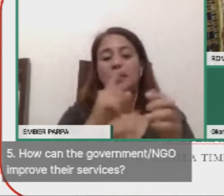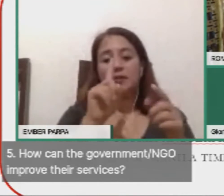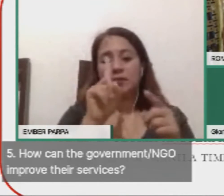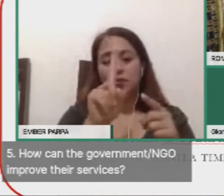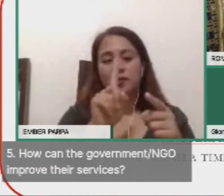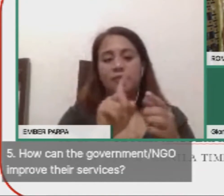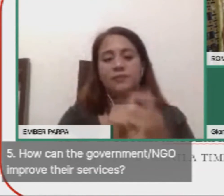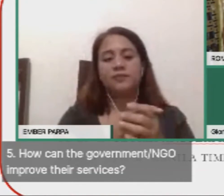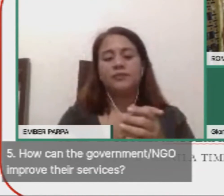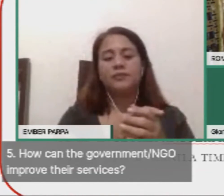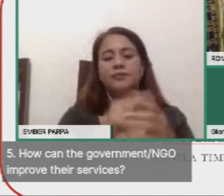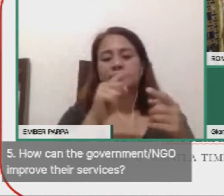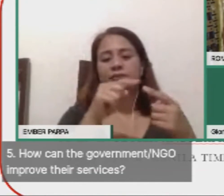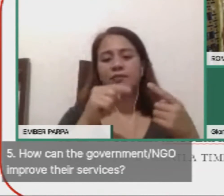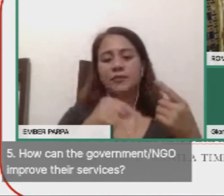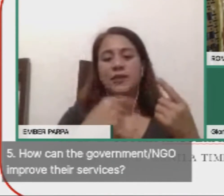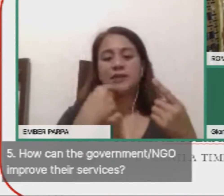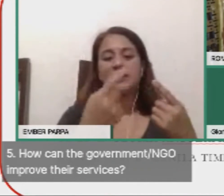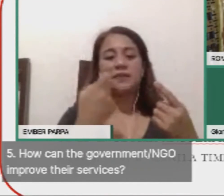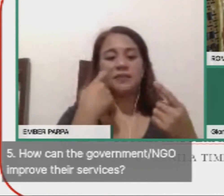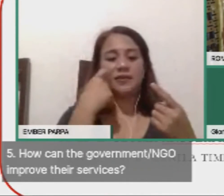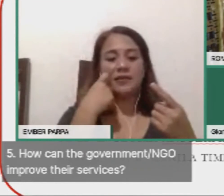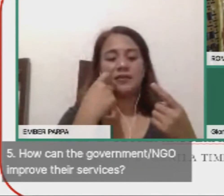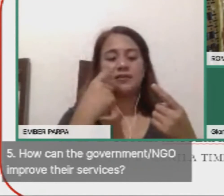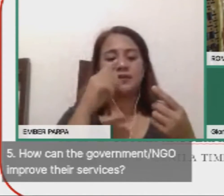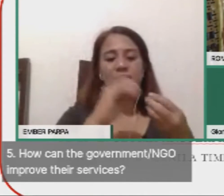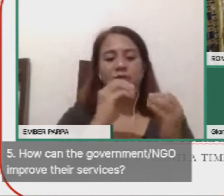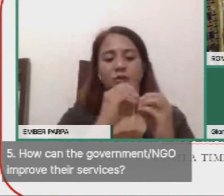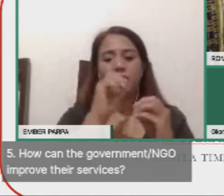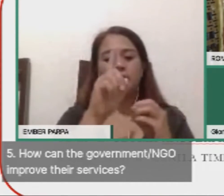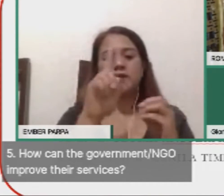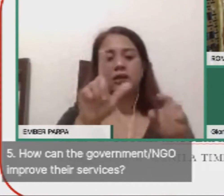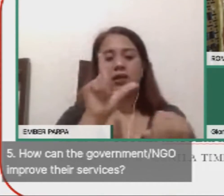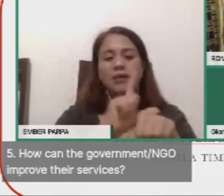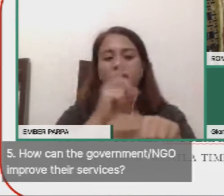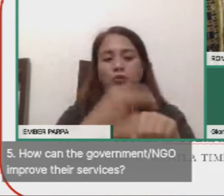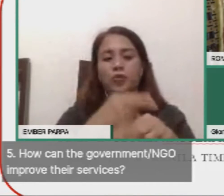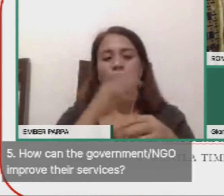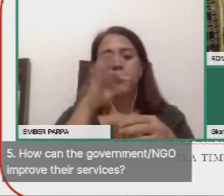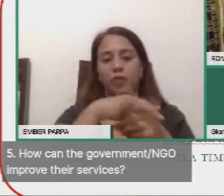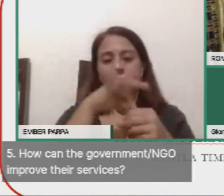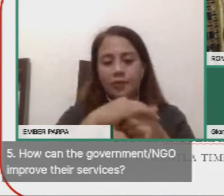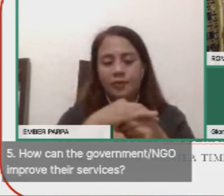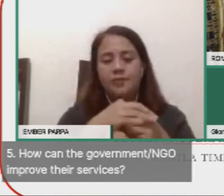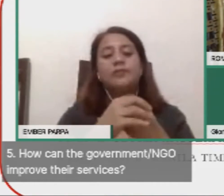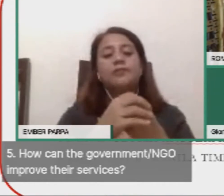ito yung binanggit ko kanina sa number 1 is yung livelihood program. Ganon din dito